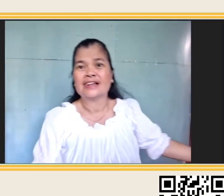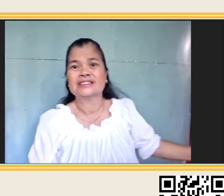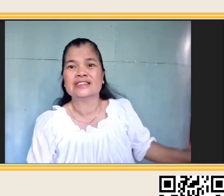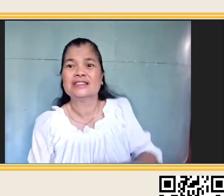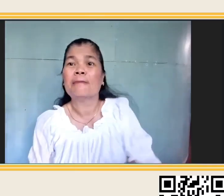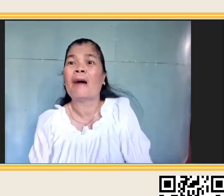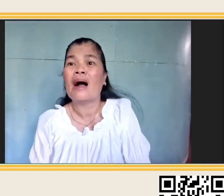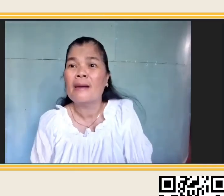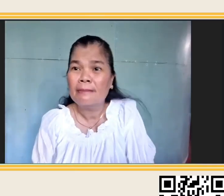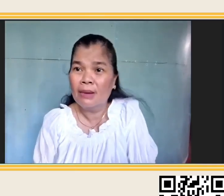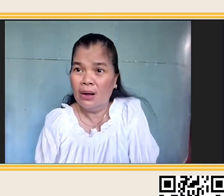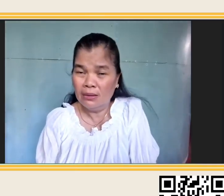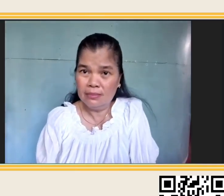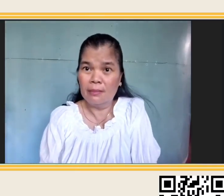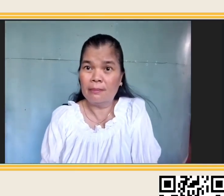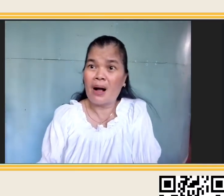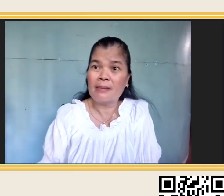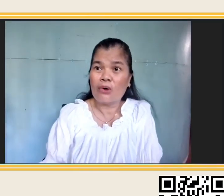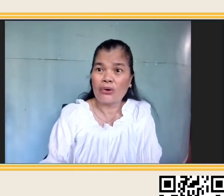Okay. Next is the palm